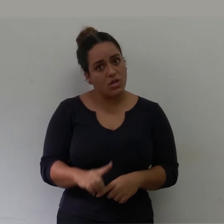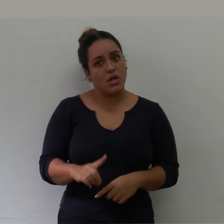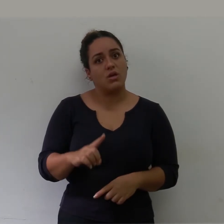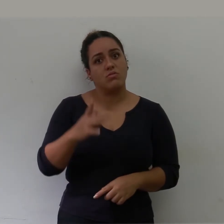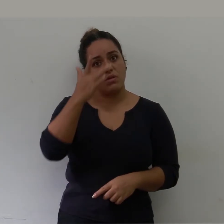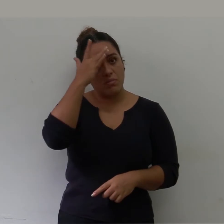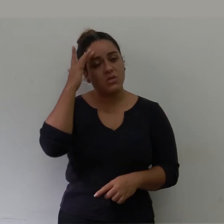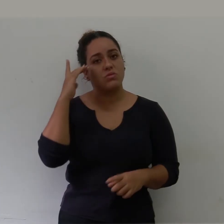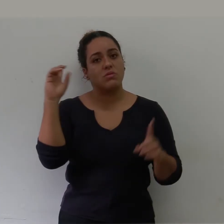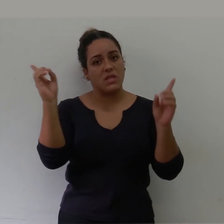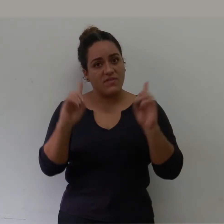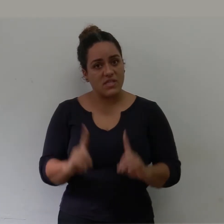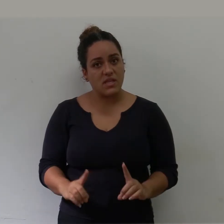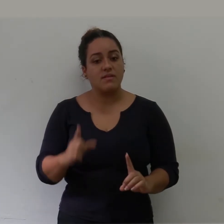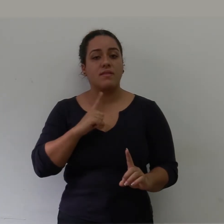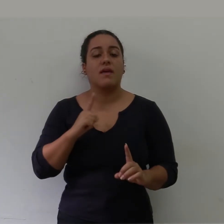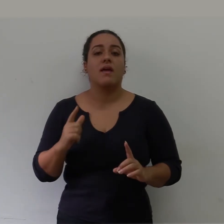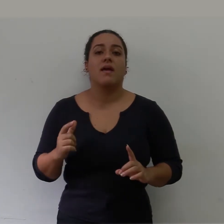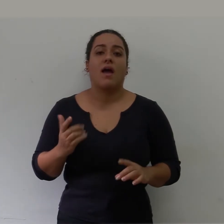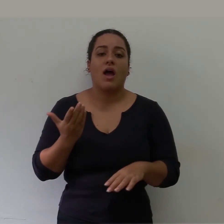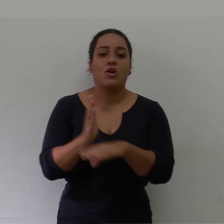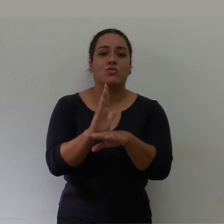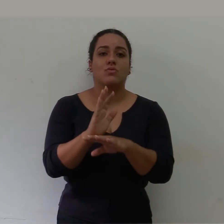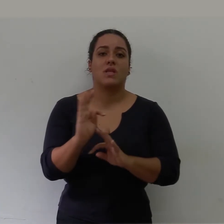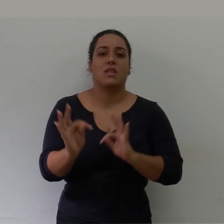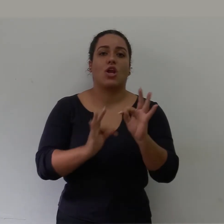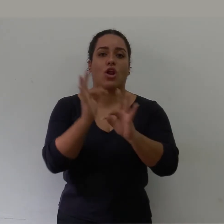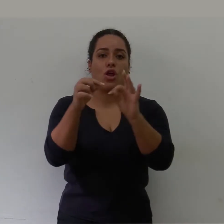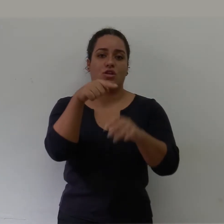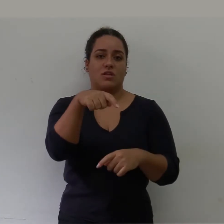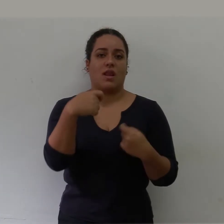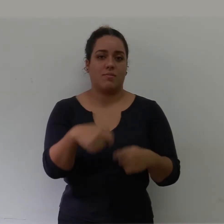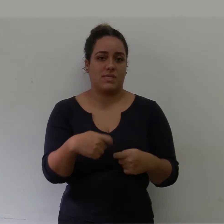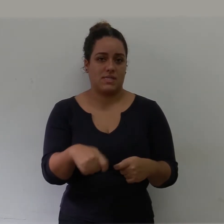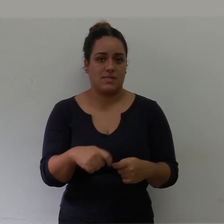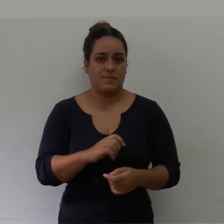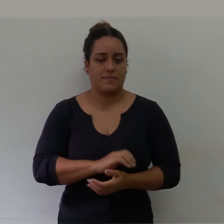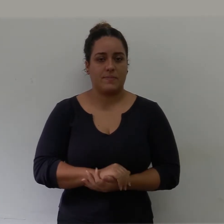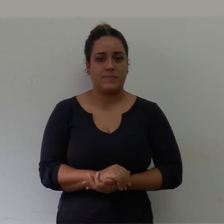deficiência a ajuda tecnológica que ela necessita.